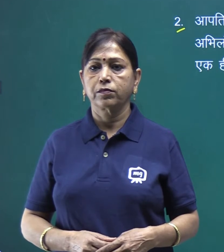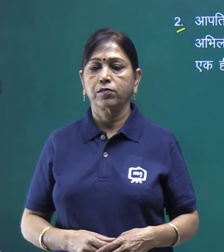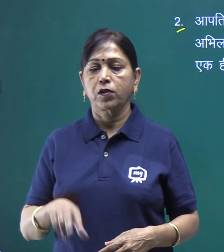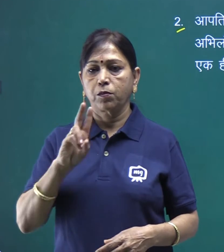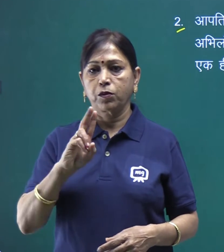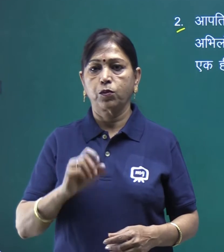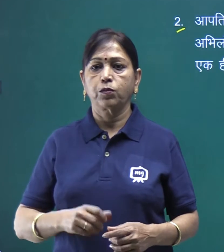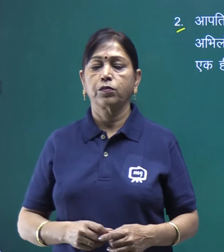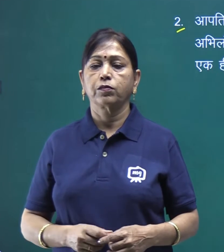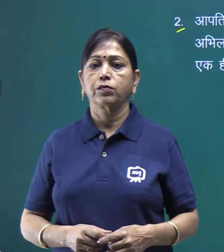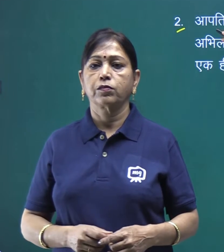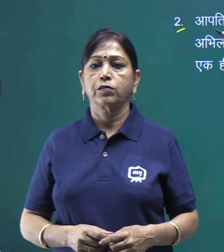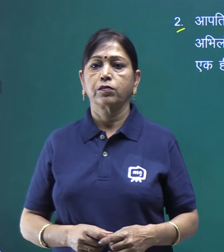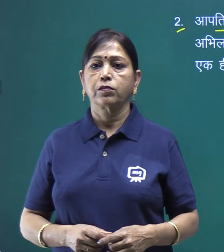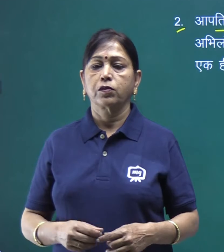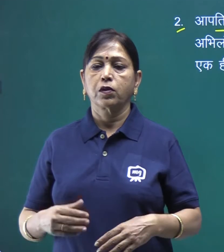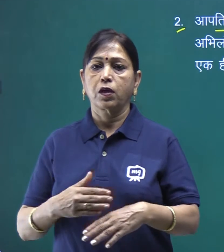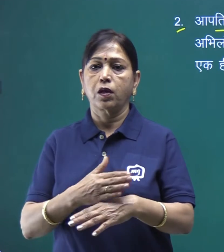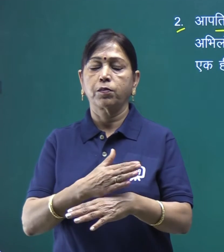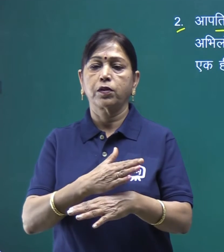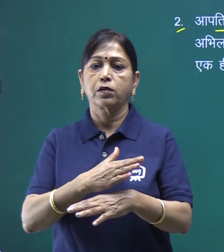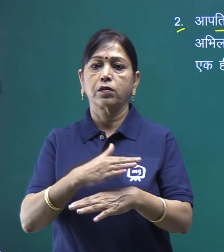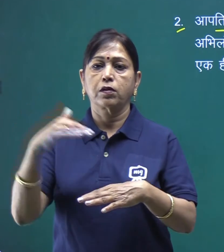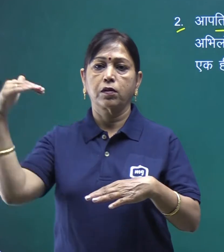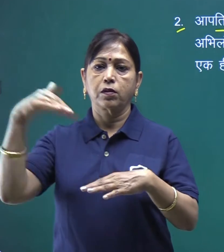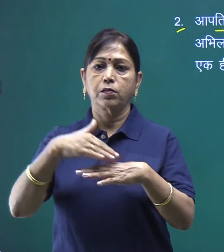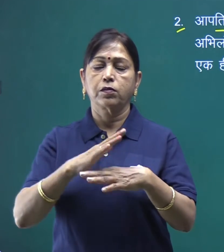नंबर 2, आपतित किरण,